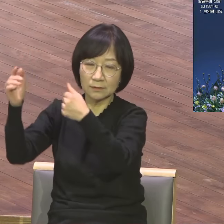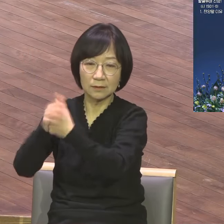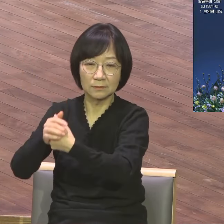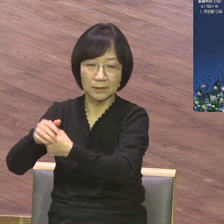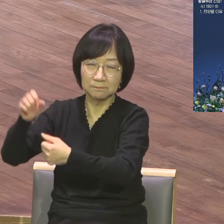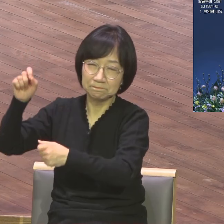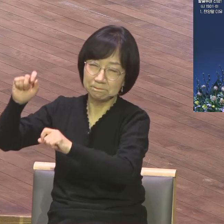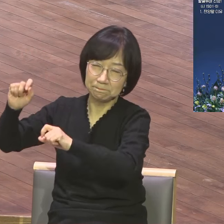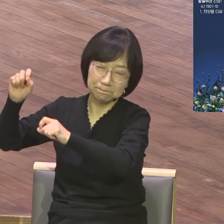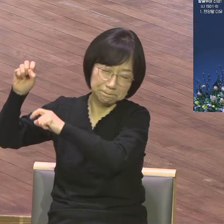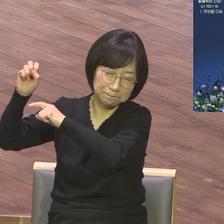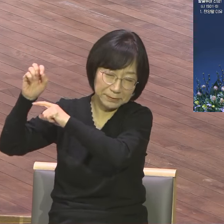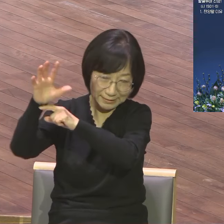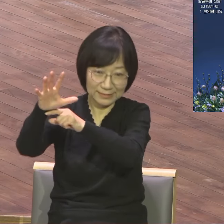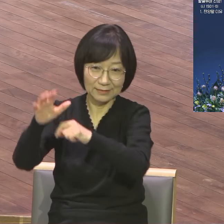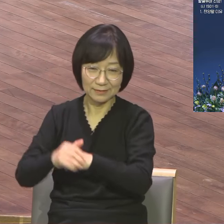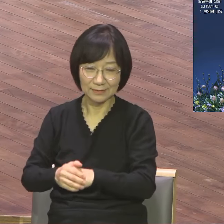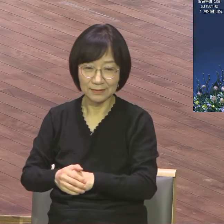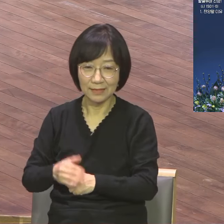자연을 보면서도요